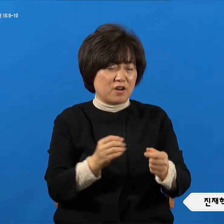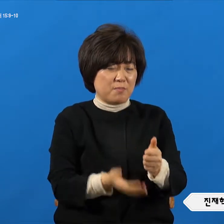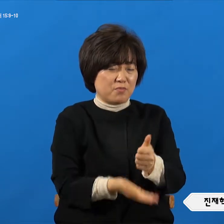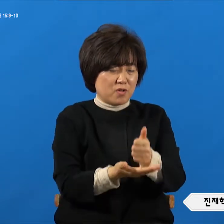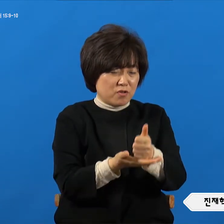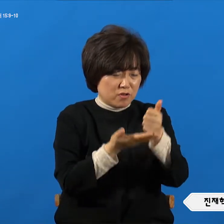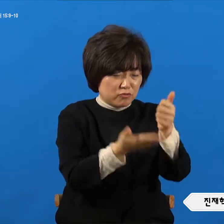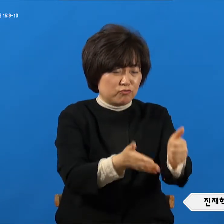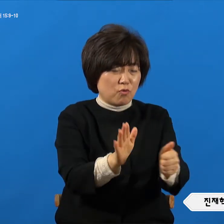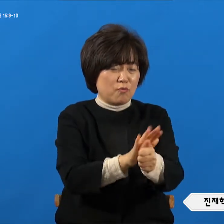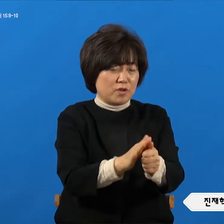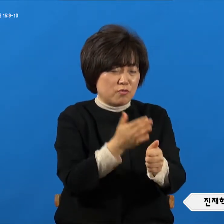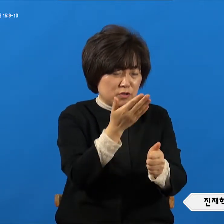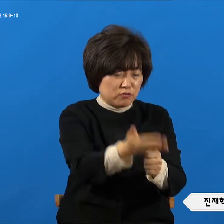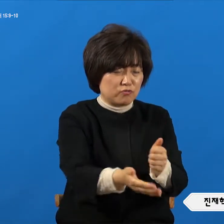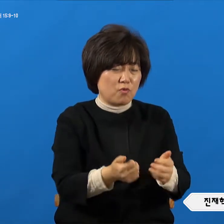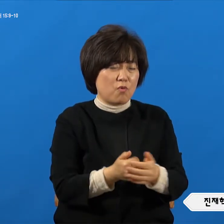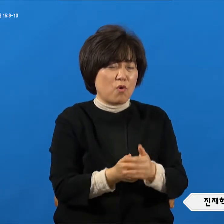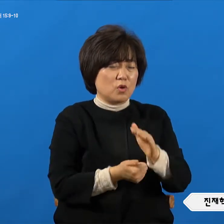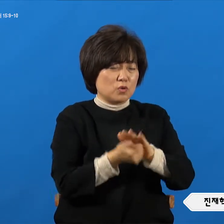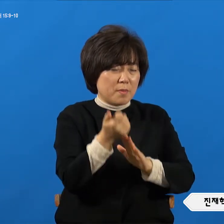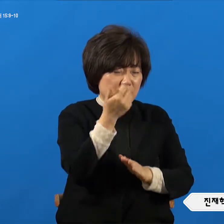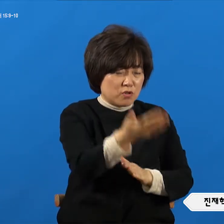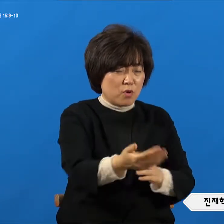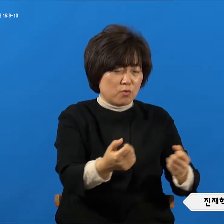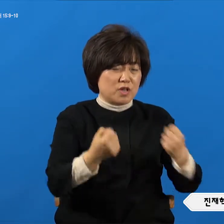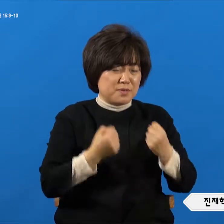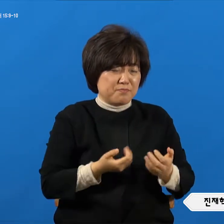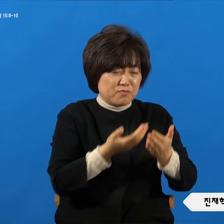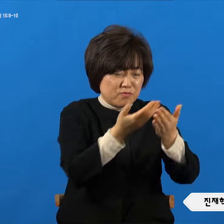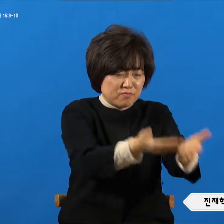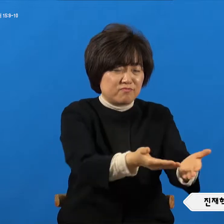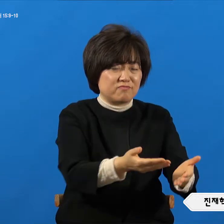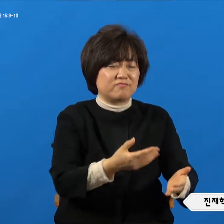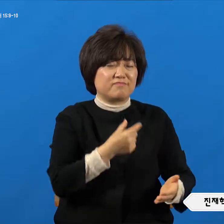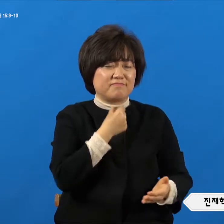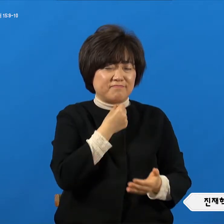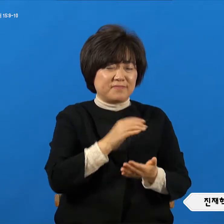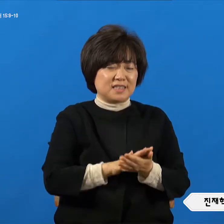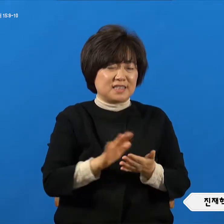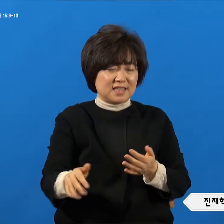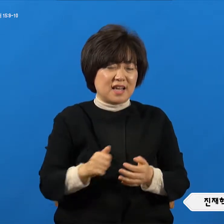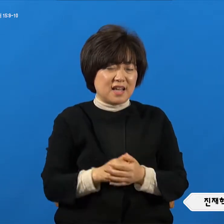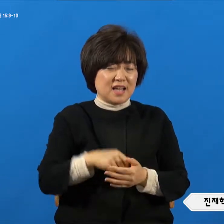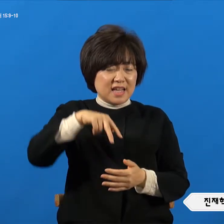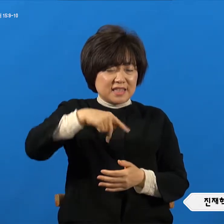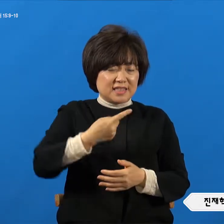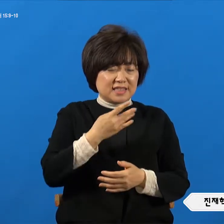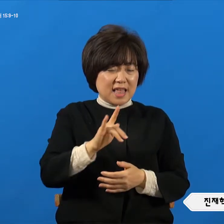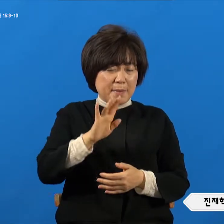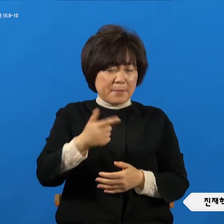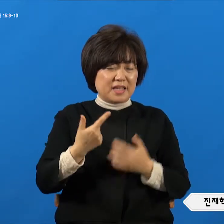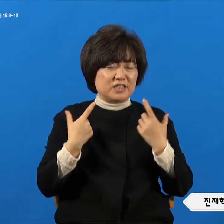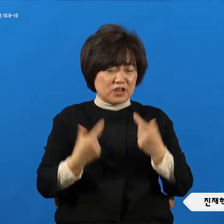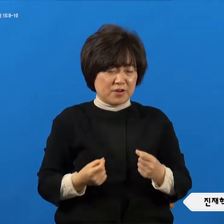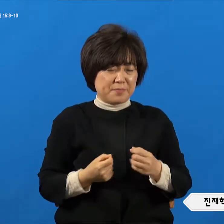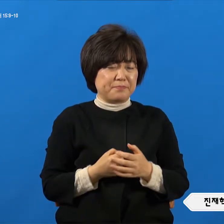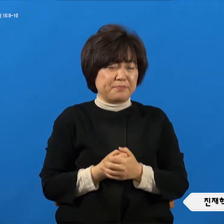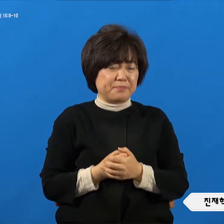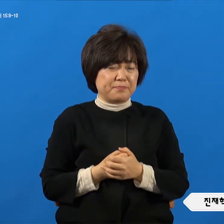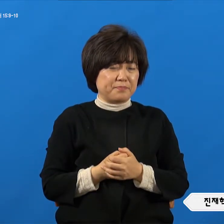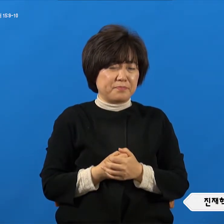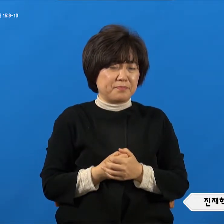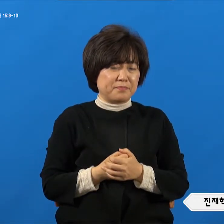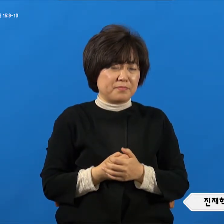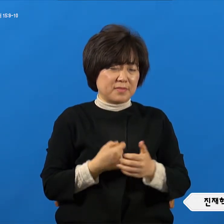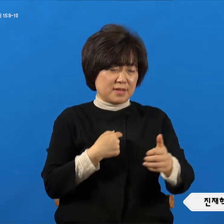되고 위로가 되고 소망이 되고 힘이 되어 주겠습니다. 스데반이 되겠습니다.